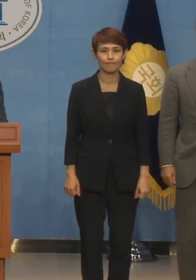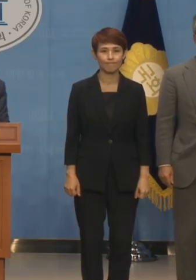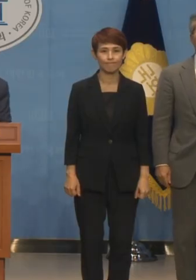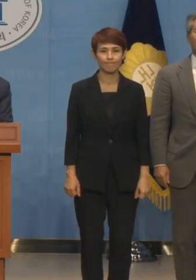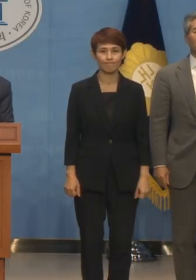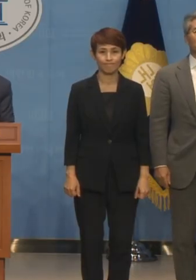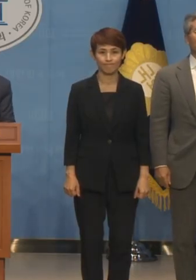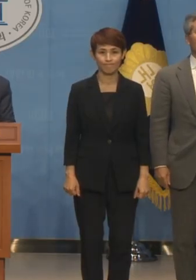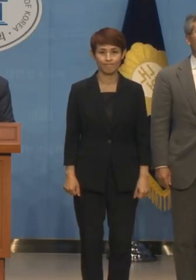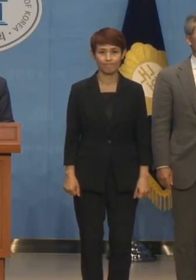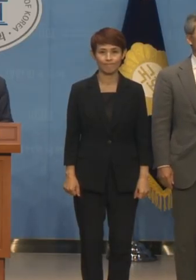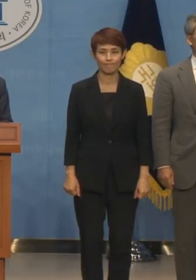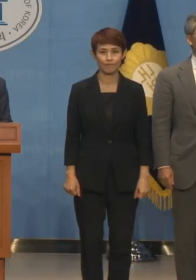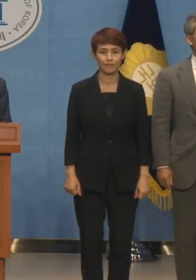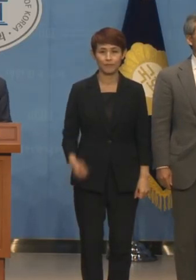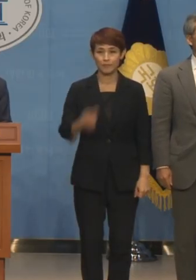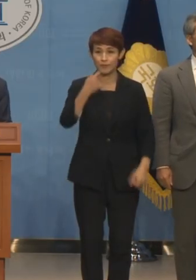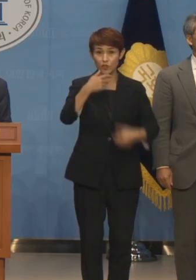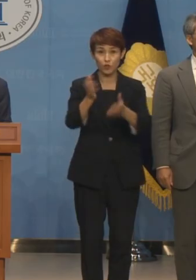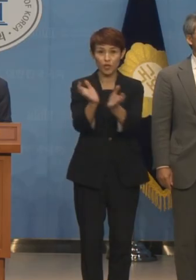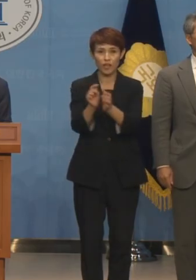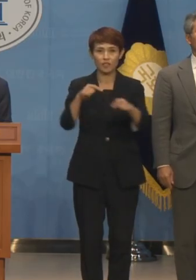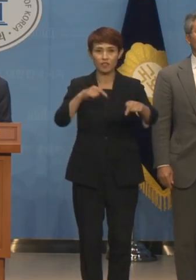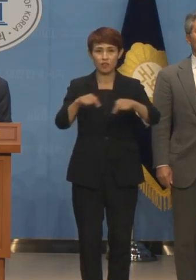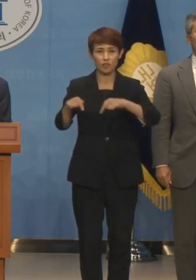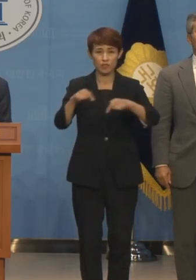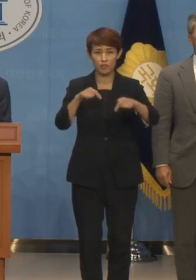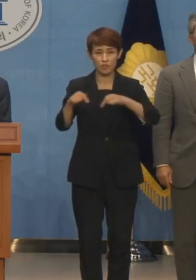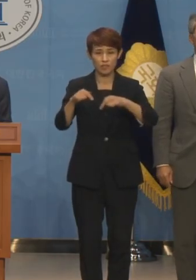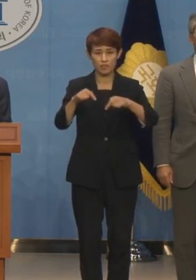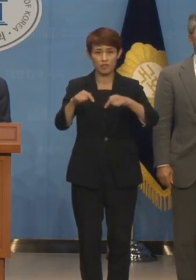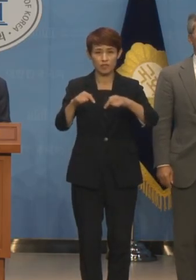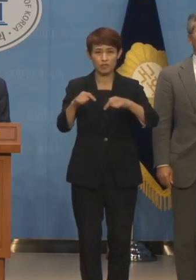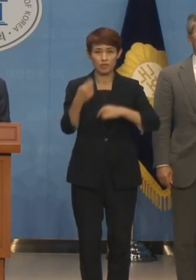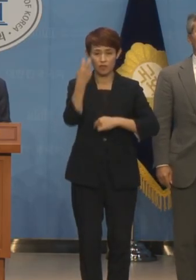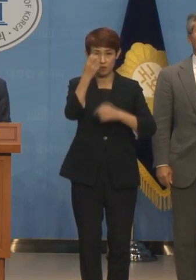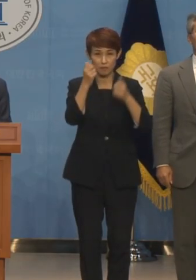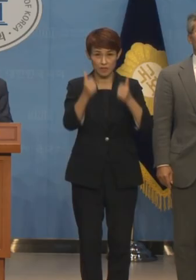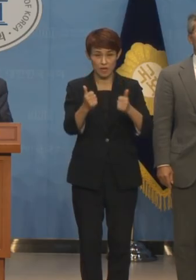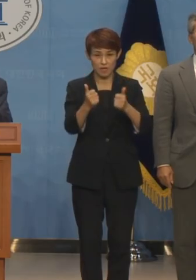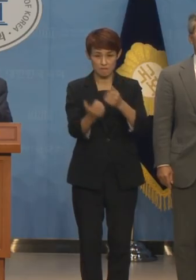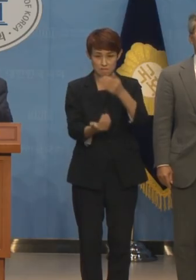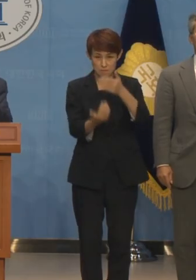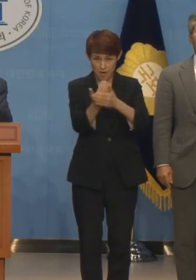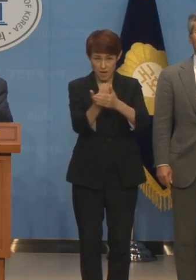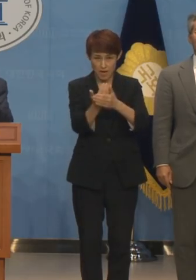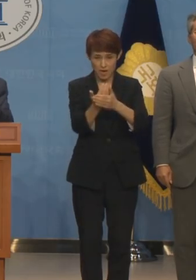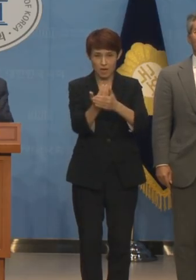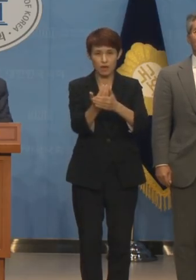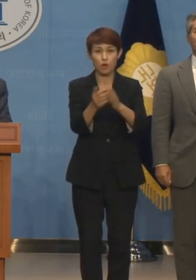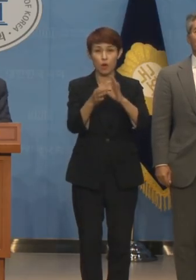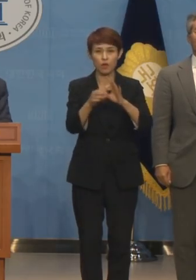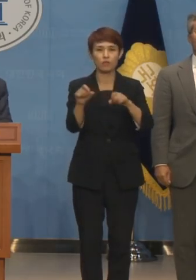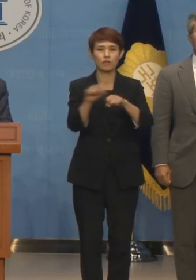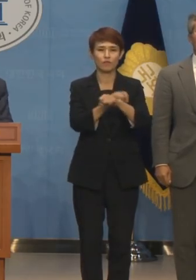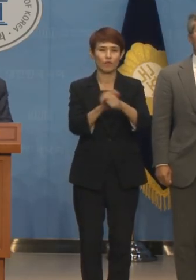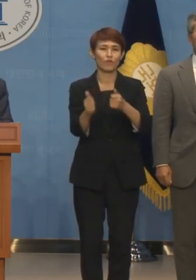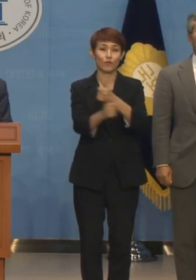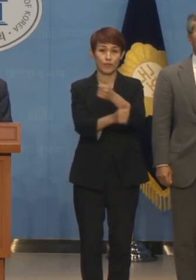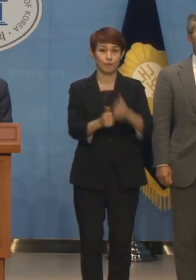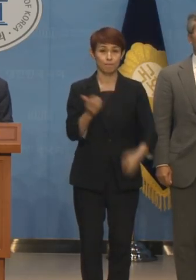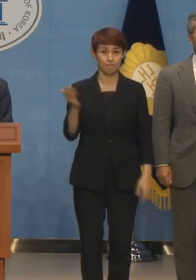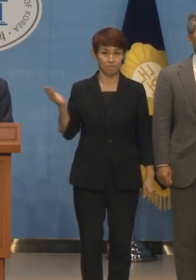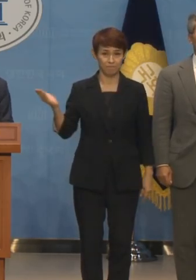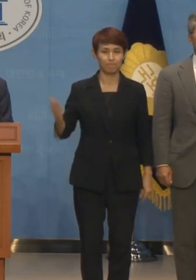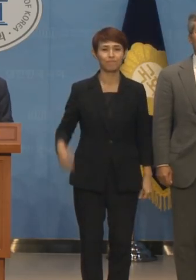예, 더불어민주당 정치검찰 사건 조작 특별대책단 위원들입니다. 저는